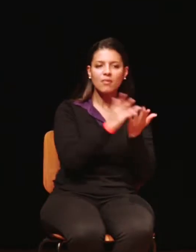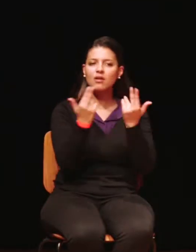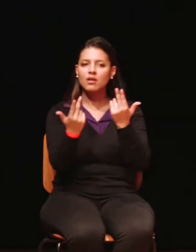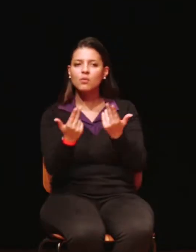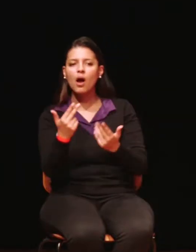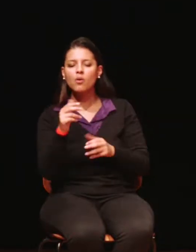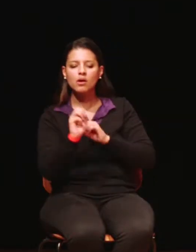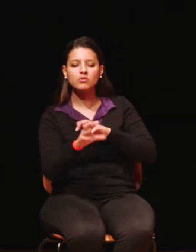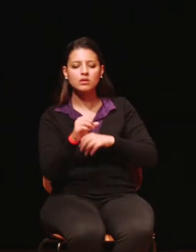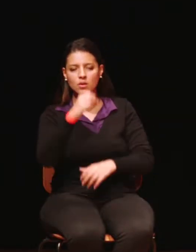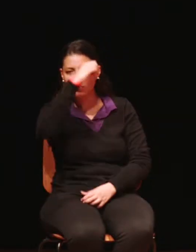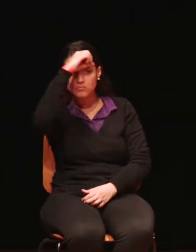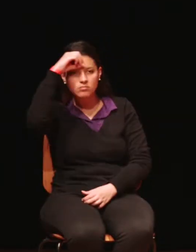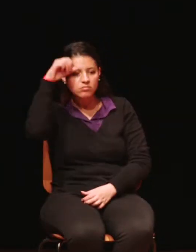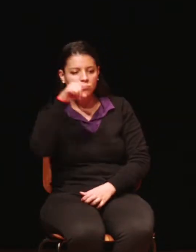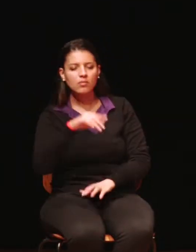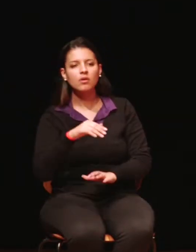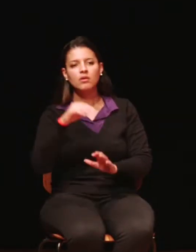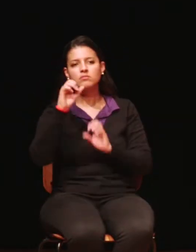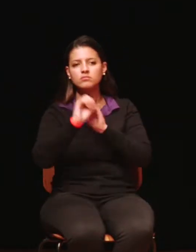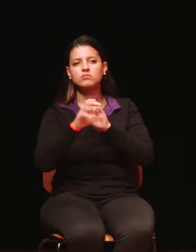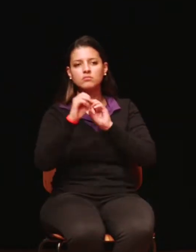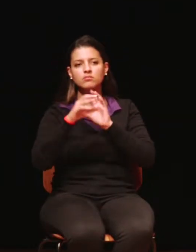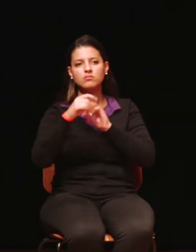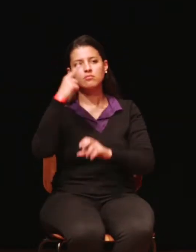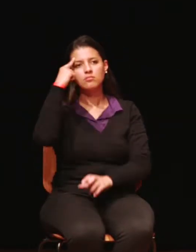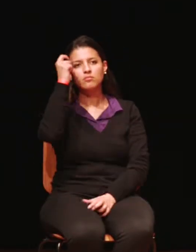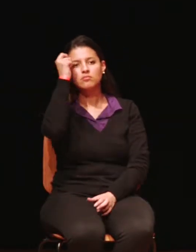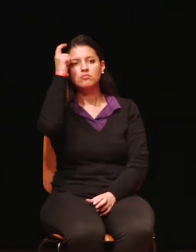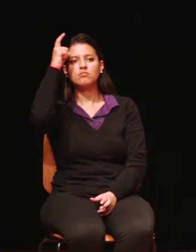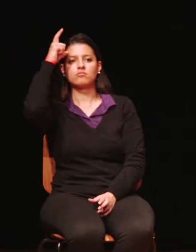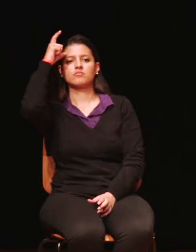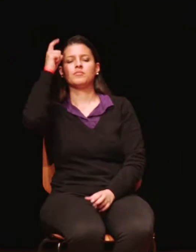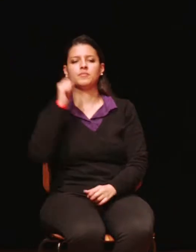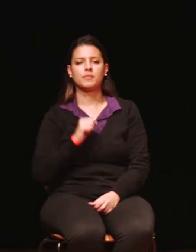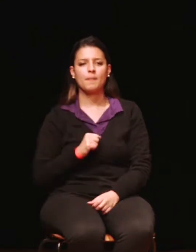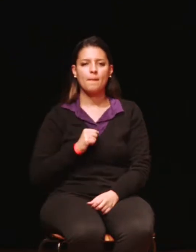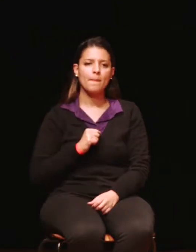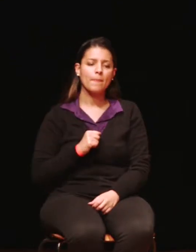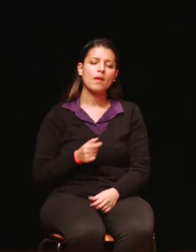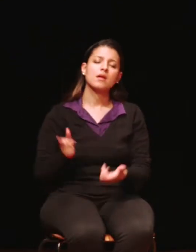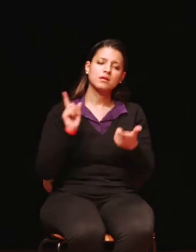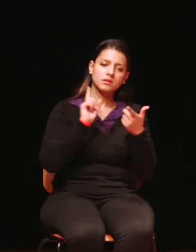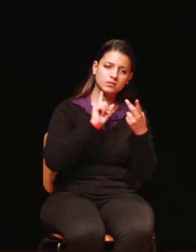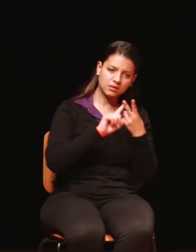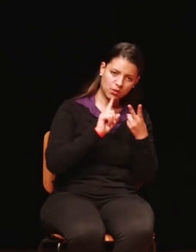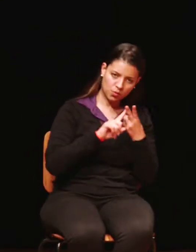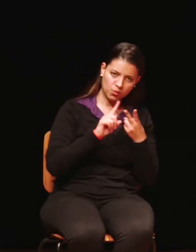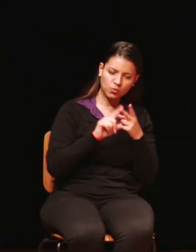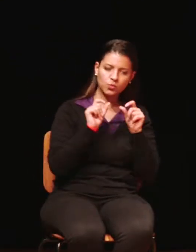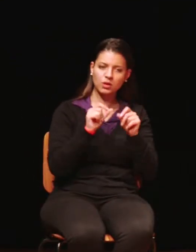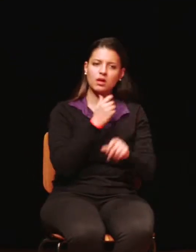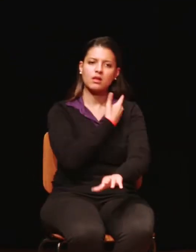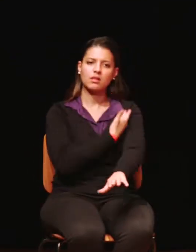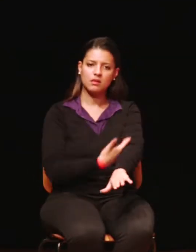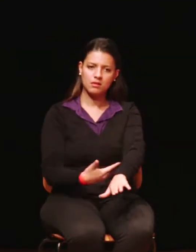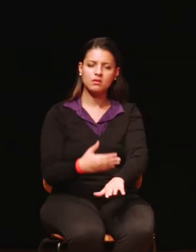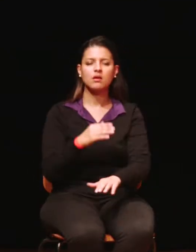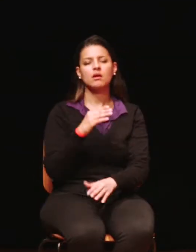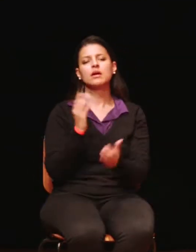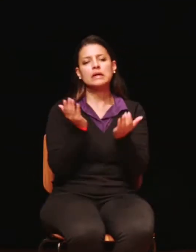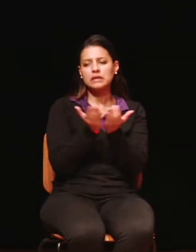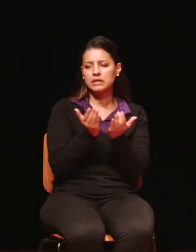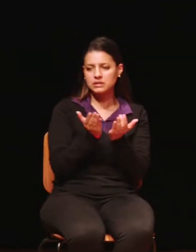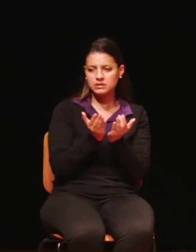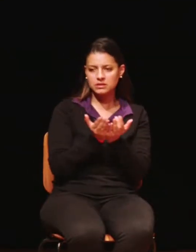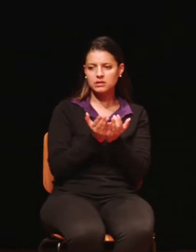quisesse. A segunda noção que orienta o autor relaciona-se à tradição cristã e vincula-se à